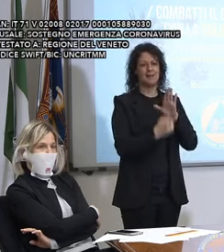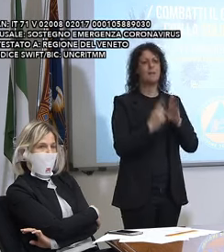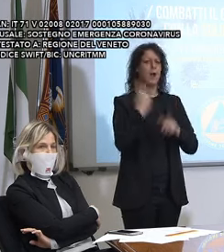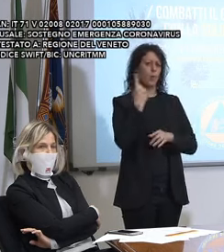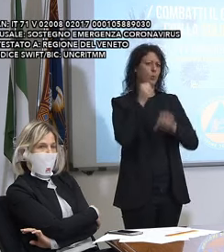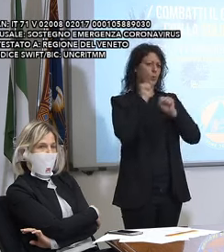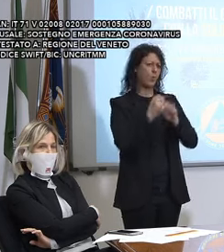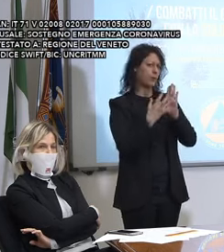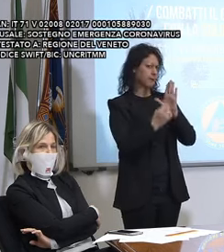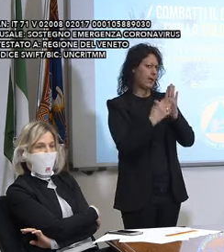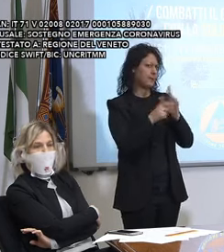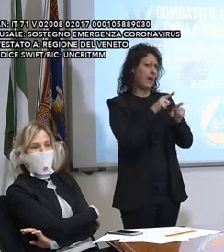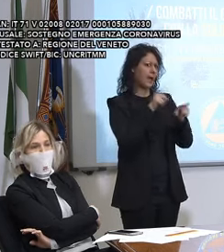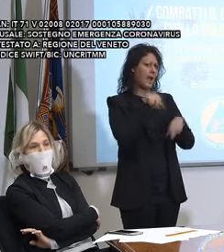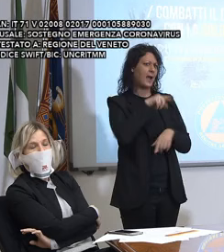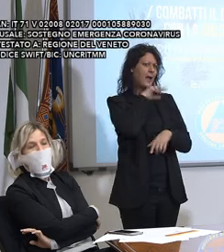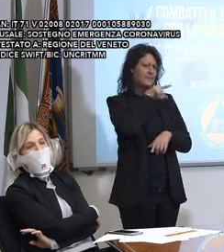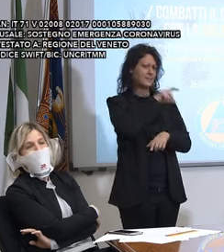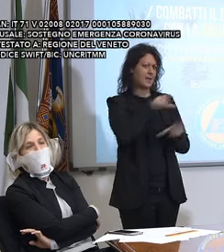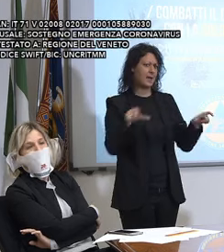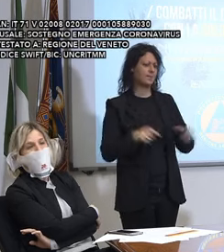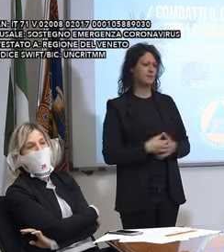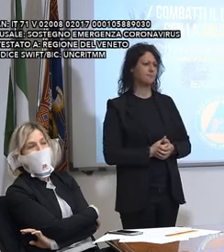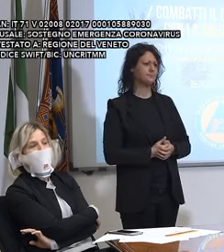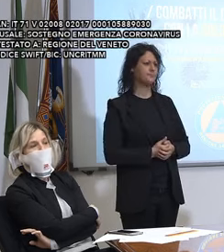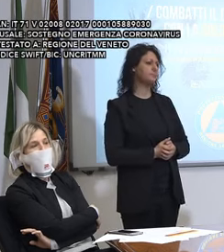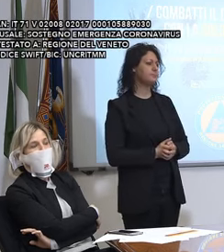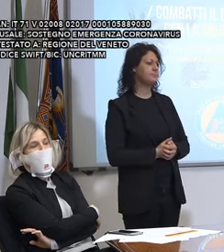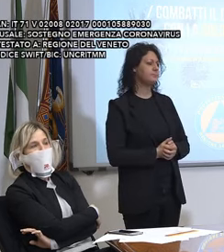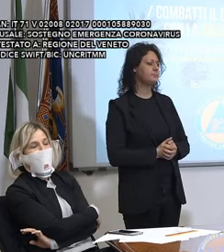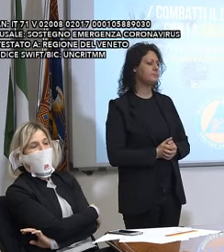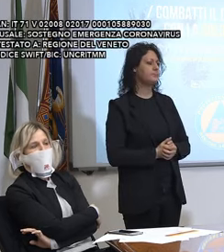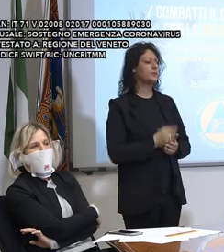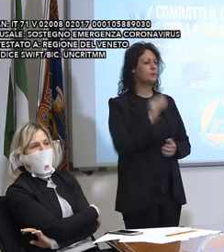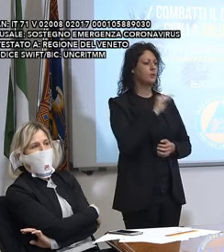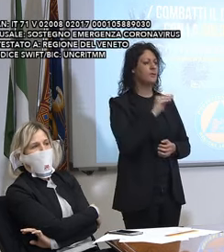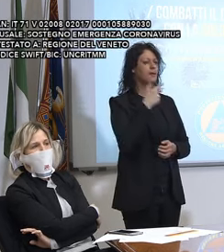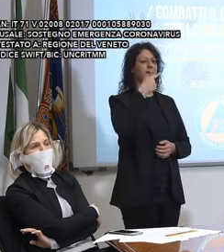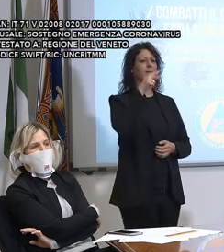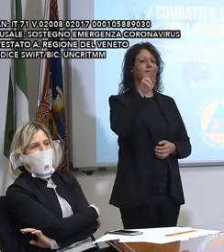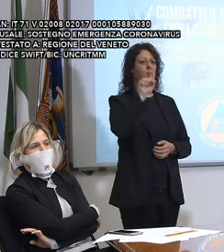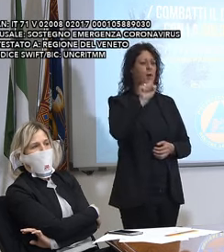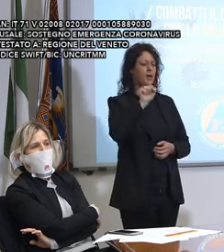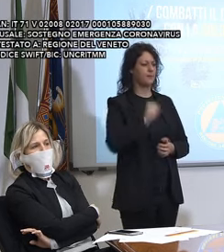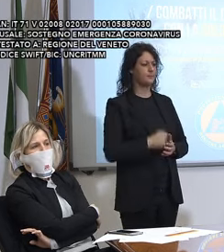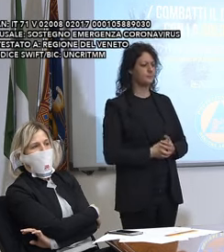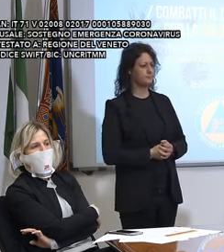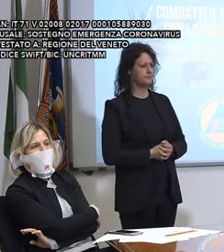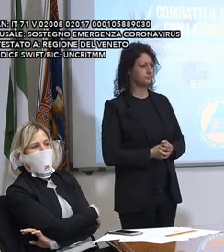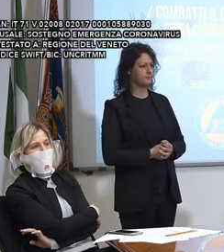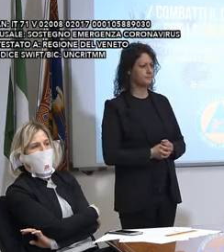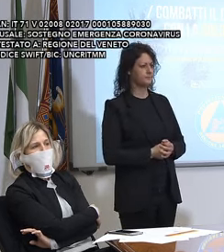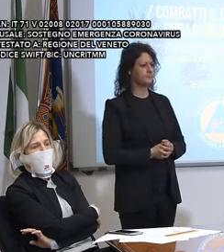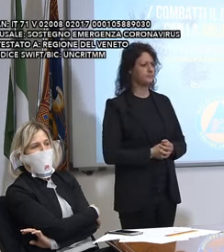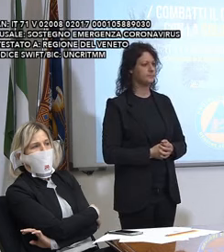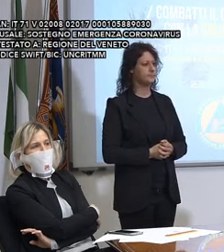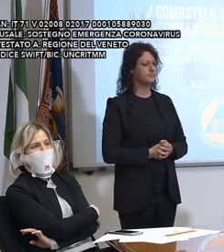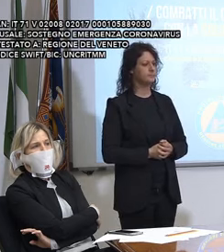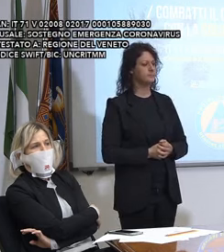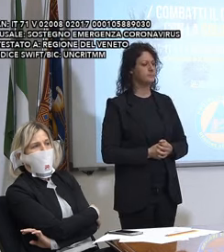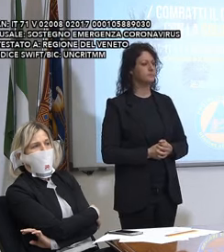eh. Le ultime domande, Andrea Ceroni di TVA, una è una domanda che è arrivata spessissimo qui a